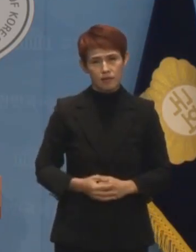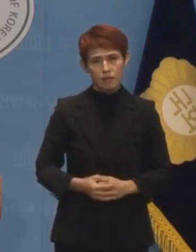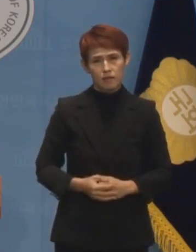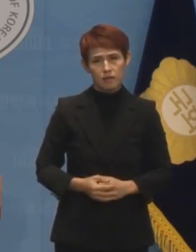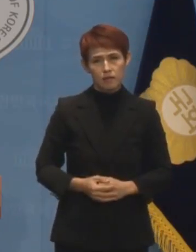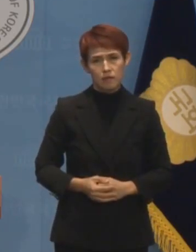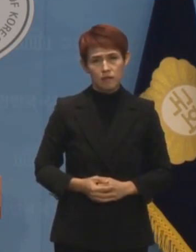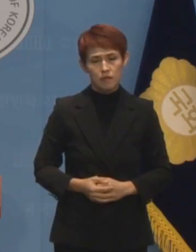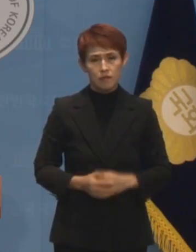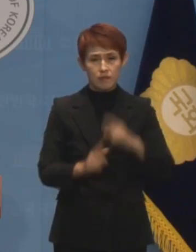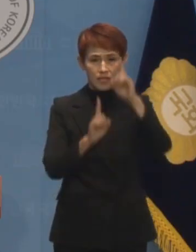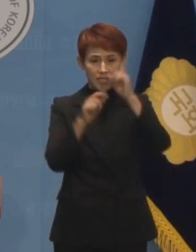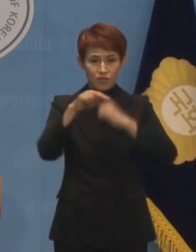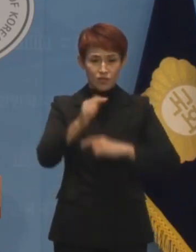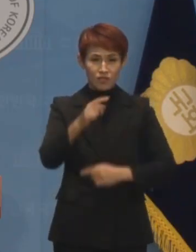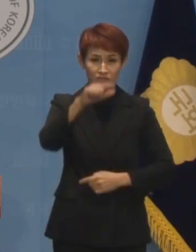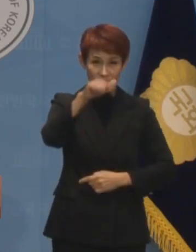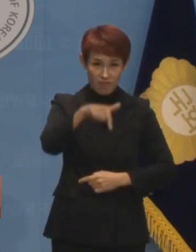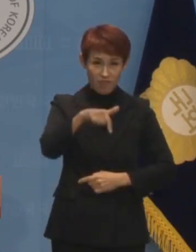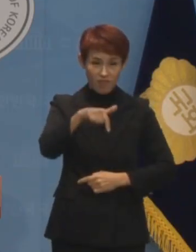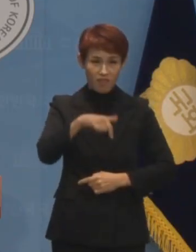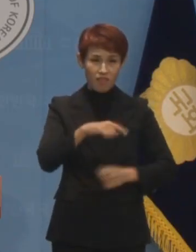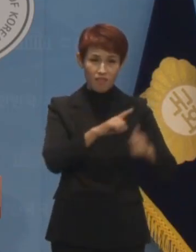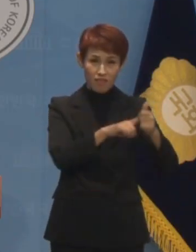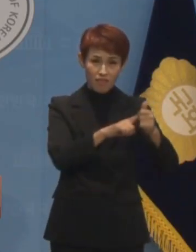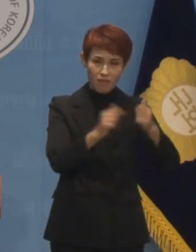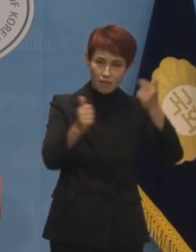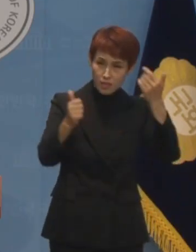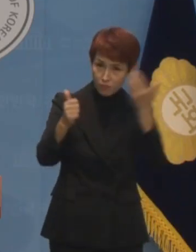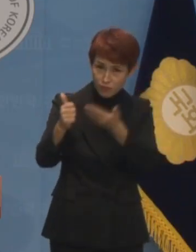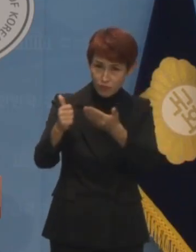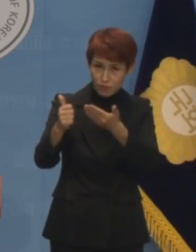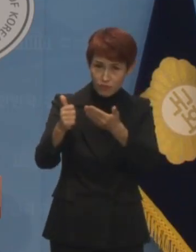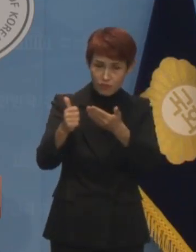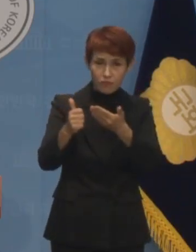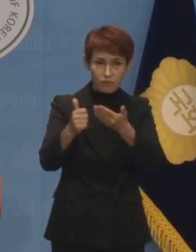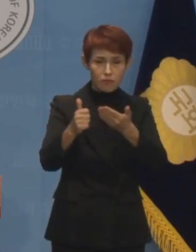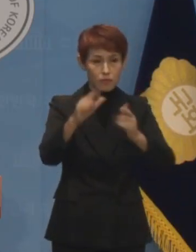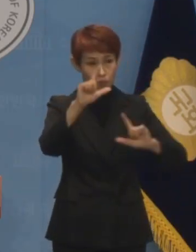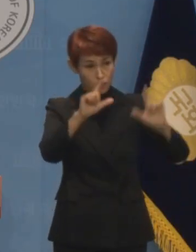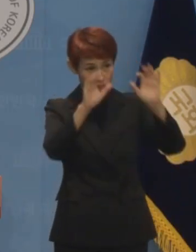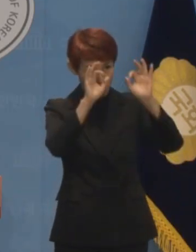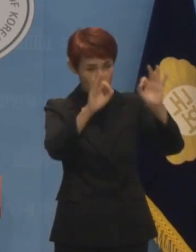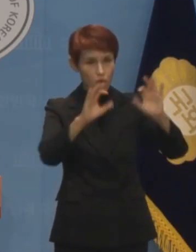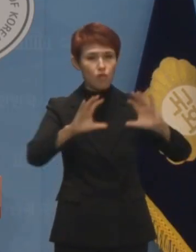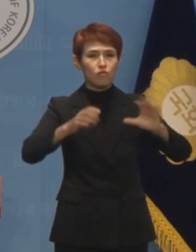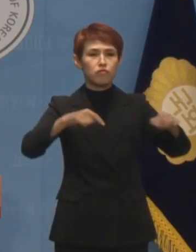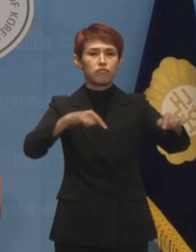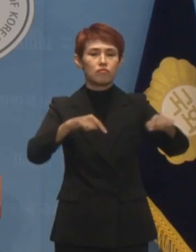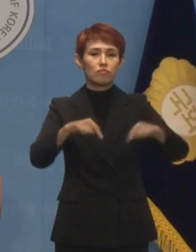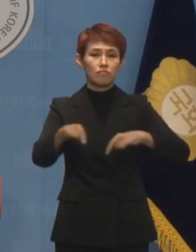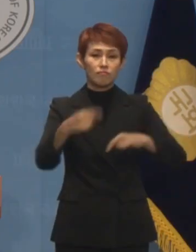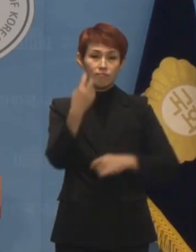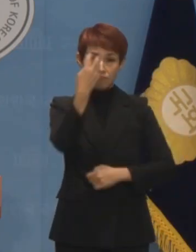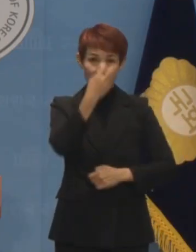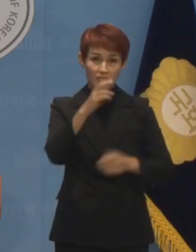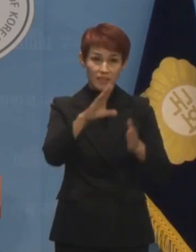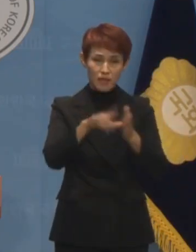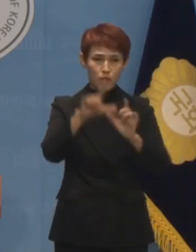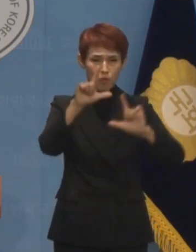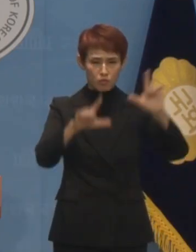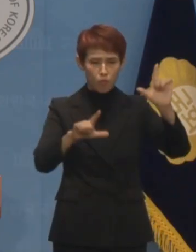상대적으로 이준석 의원의 질의 내용과 태도는 국감의 정수와 품위를